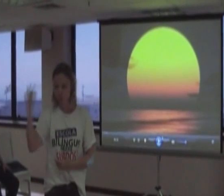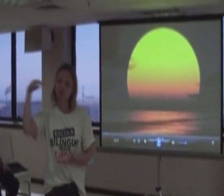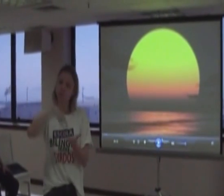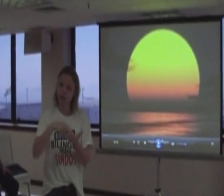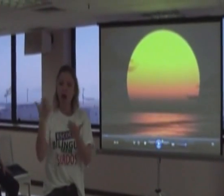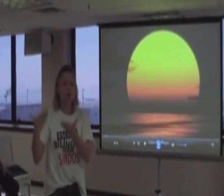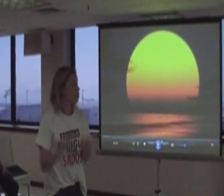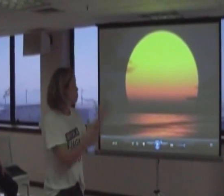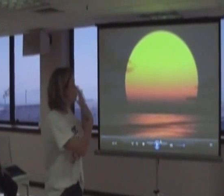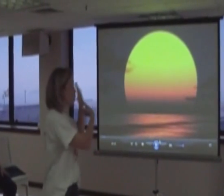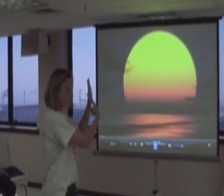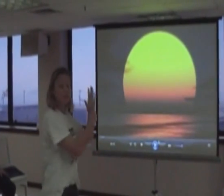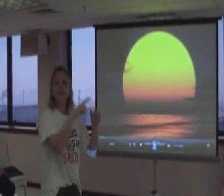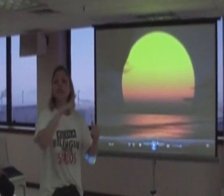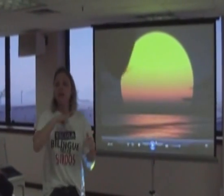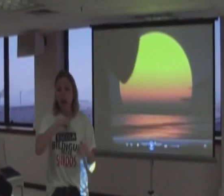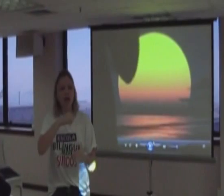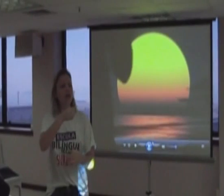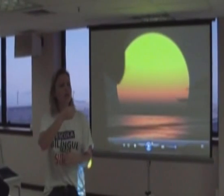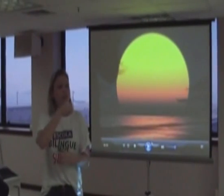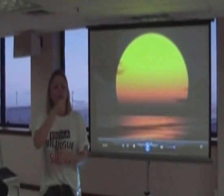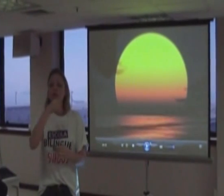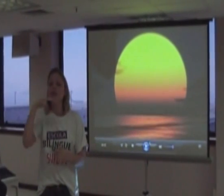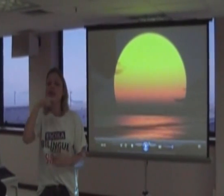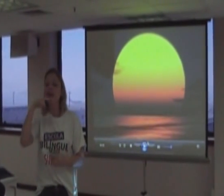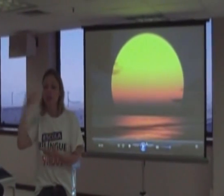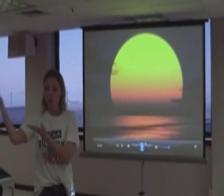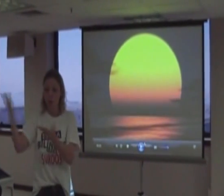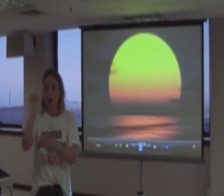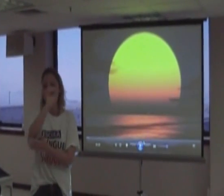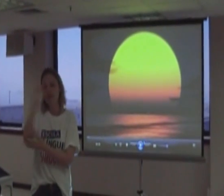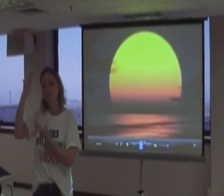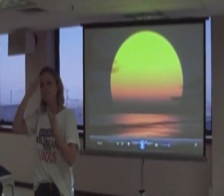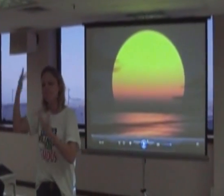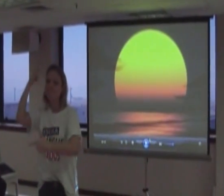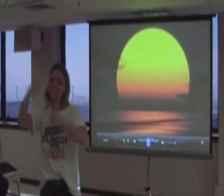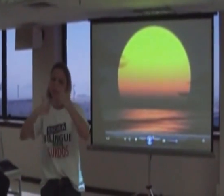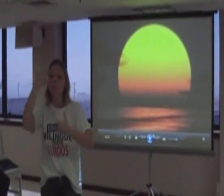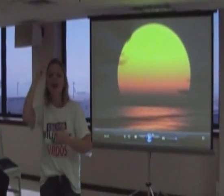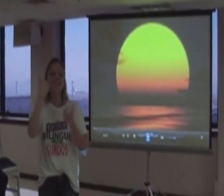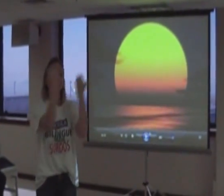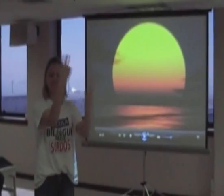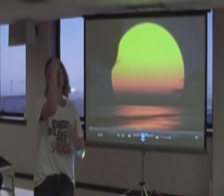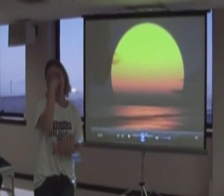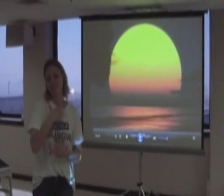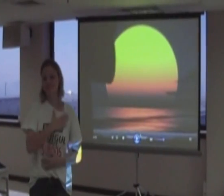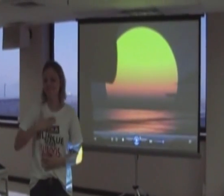esse vídeo, que é o Bruno Ramos, não poderá estar aqui, então ele deixou conosco um vídeo. Inclusive, eu gostaria de agradecer o trabalho da